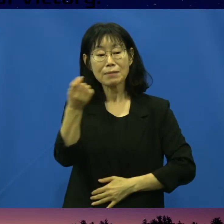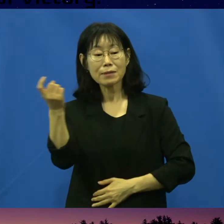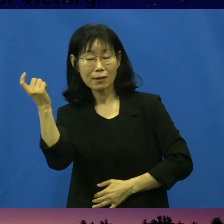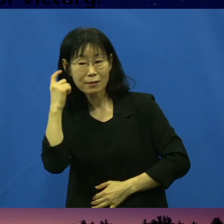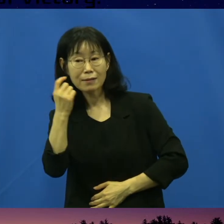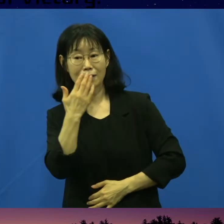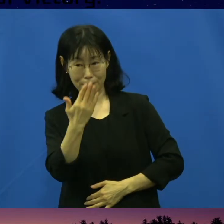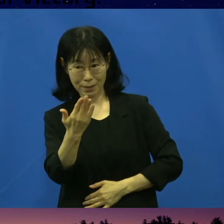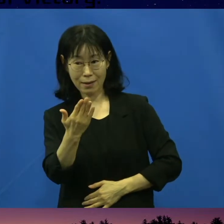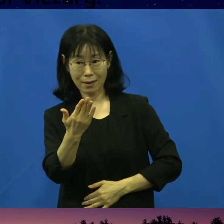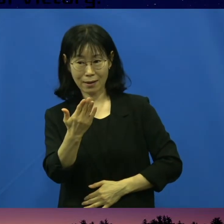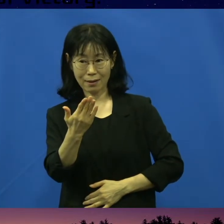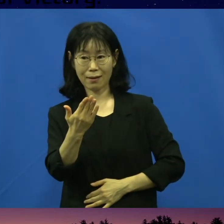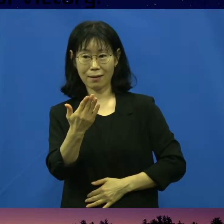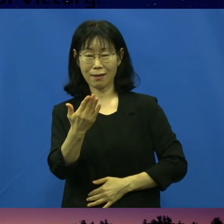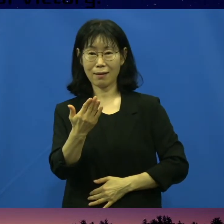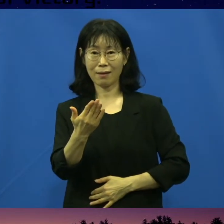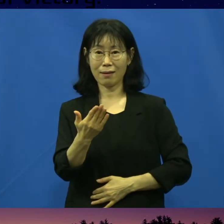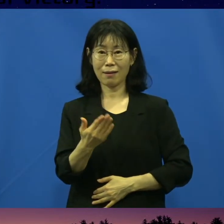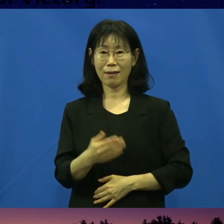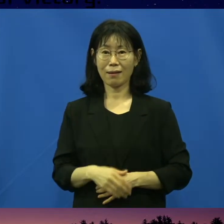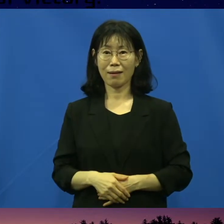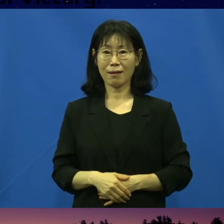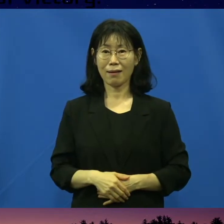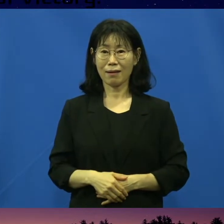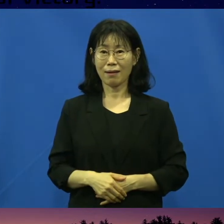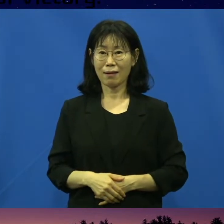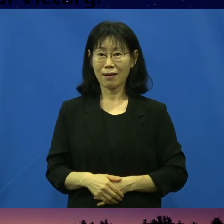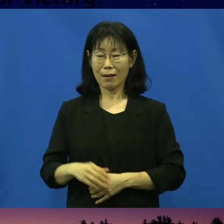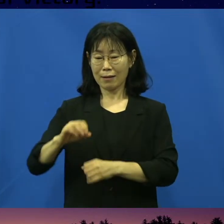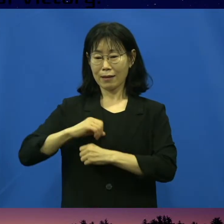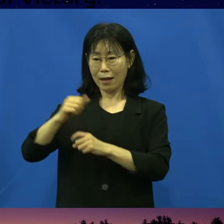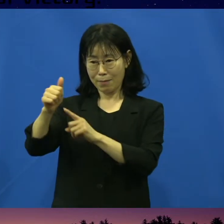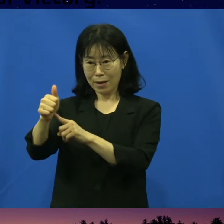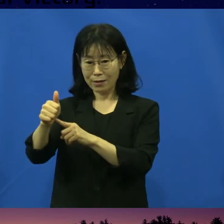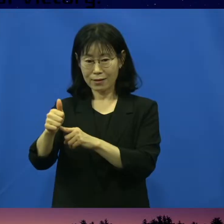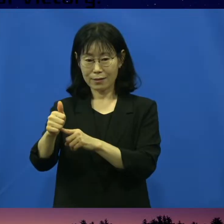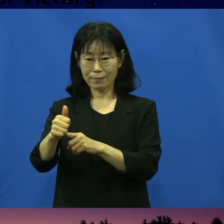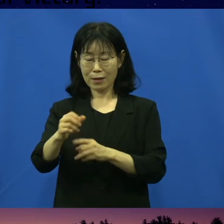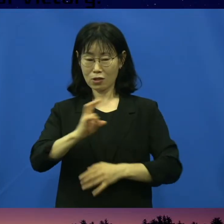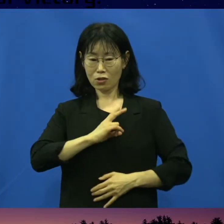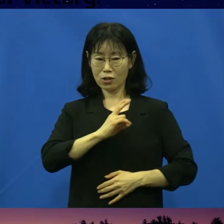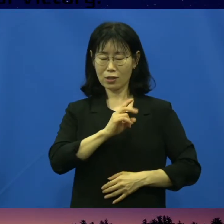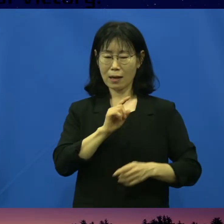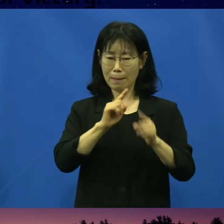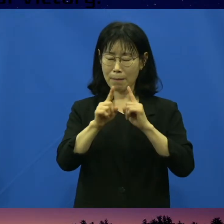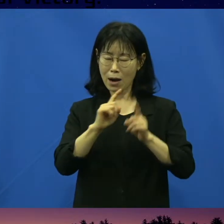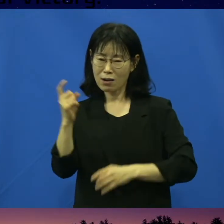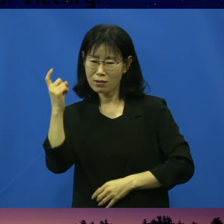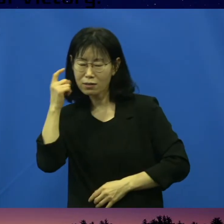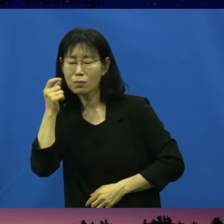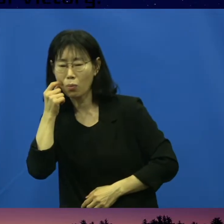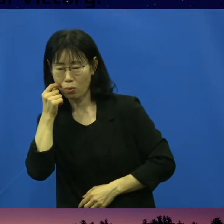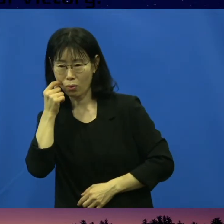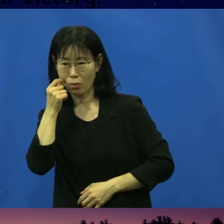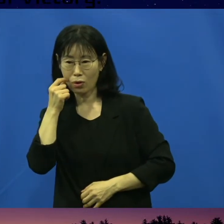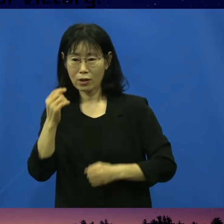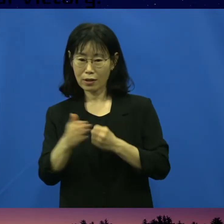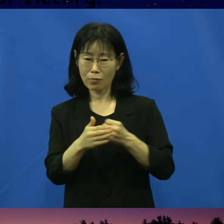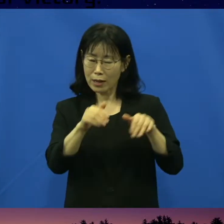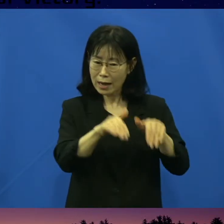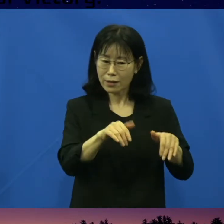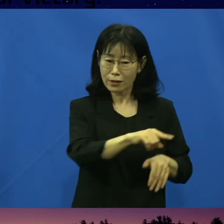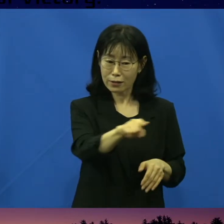거예요. 못 알아들으니까 주변의 사람을 통하여. 어떤 때는 하나님은 짐승을 통해서도 말씀하시고 돌들이 소리